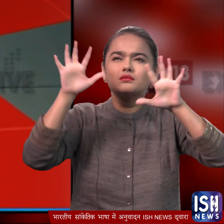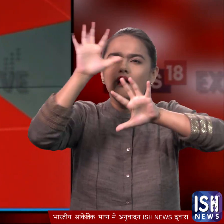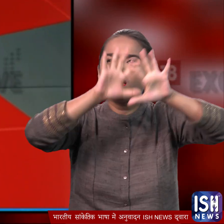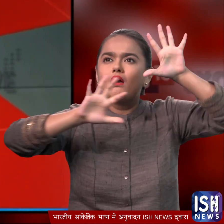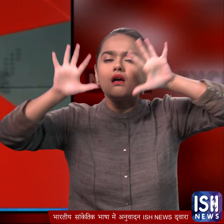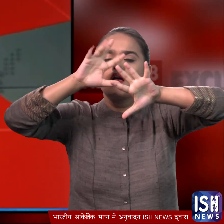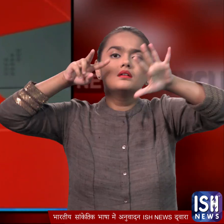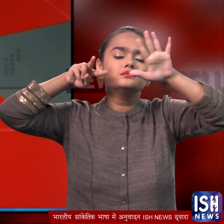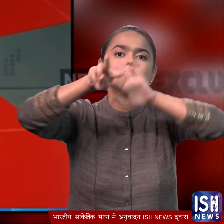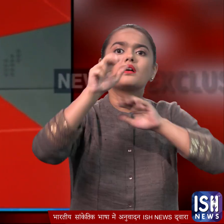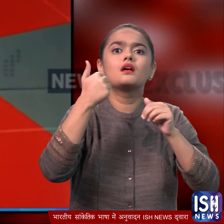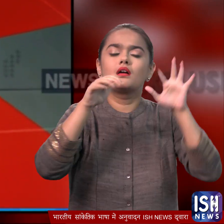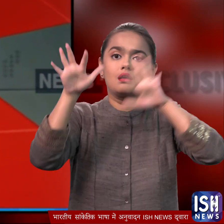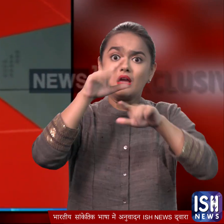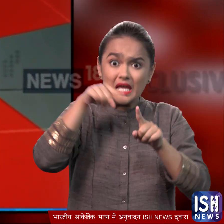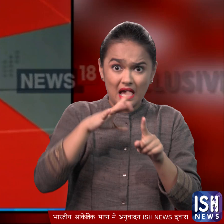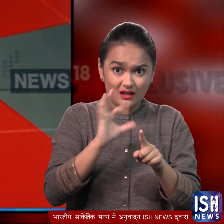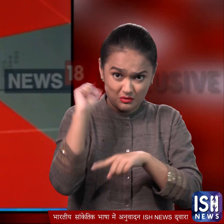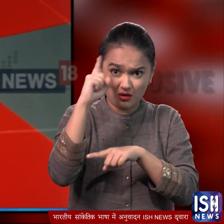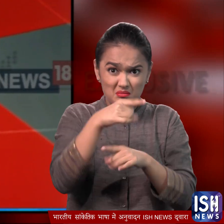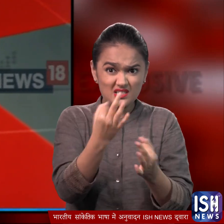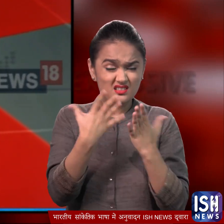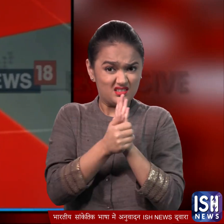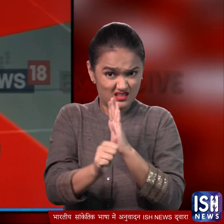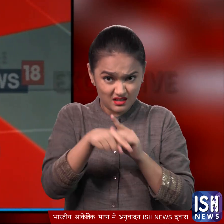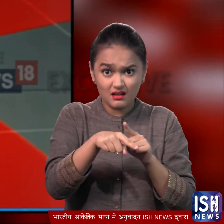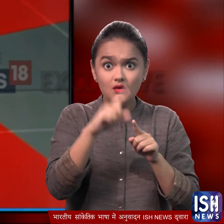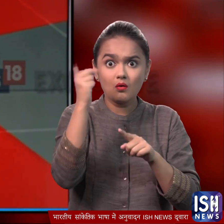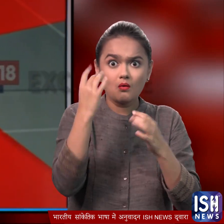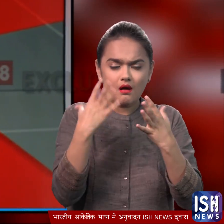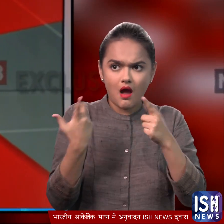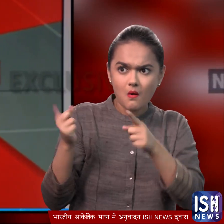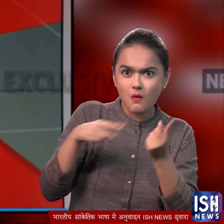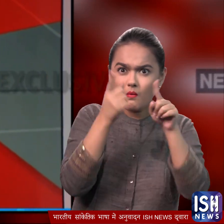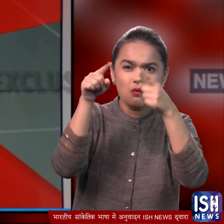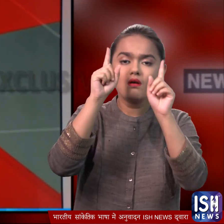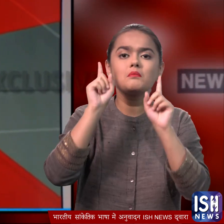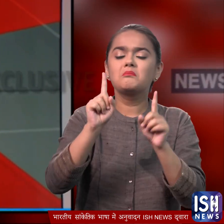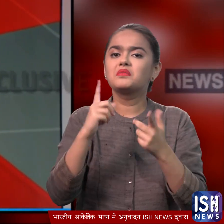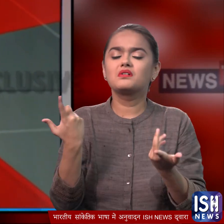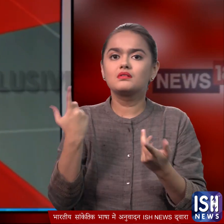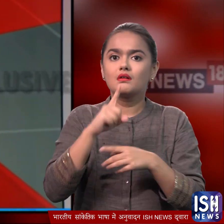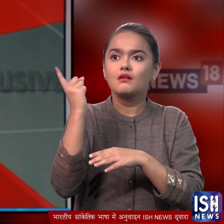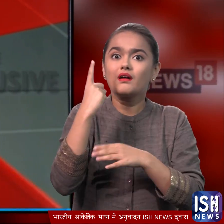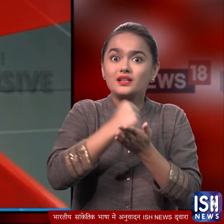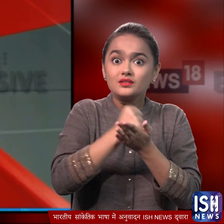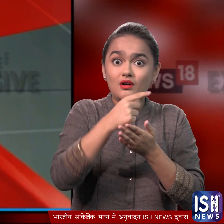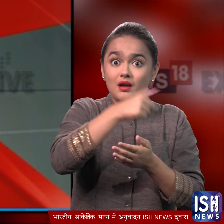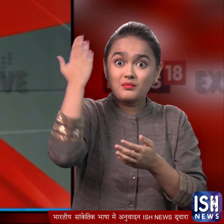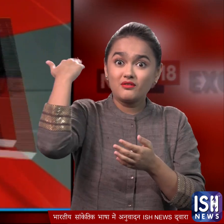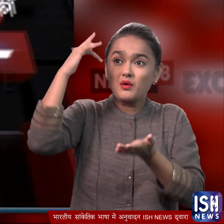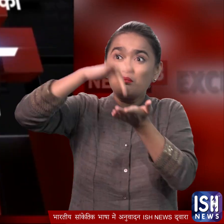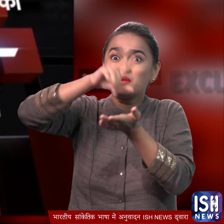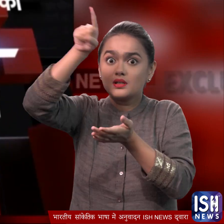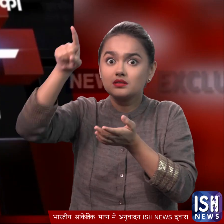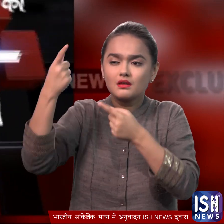चीता हेलीकॉप्टर को ऊंचे पहाड़ों में उड़ान भरने में माहिर माना जाता है और 37 साल से ये हेलीकॉप्टर सेना की उत्तरी कमान के तहत सियाचिन ग्लेशियर की निगरानी